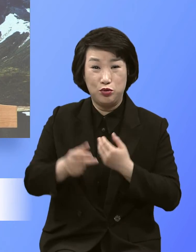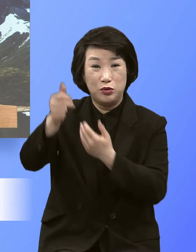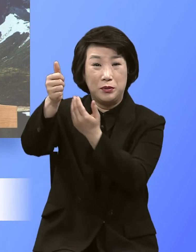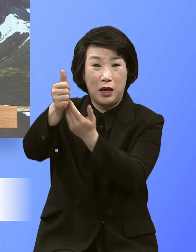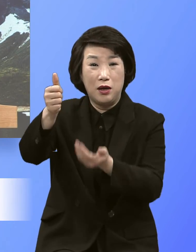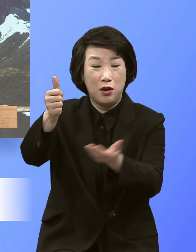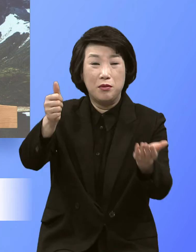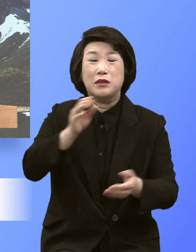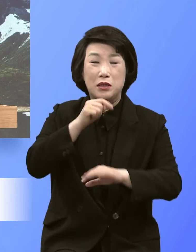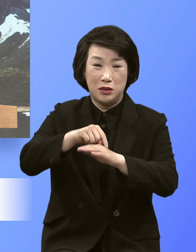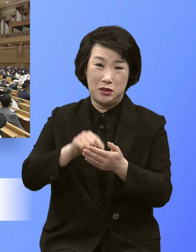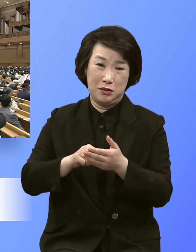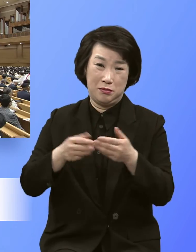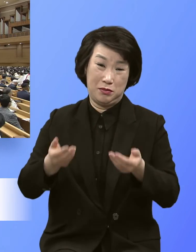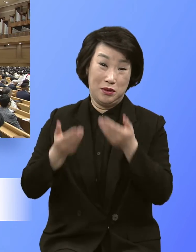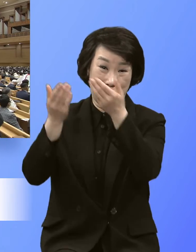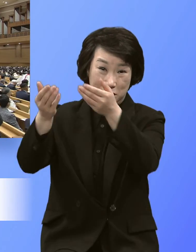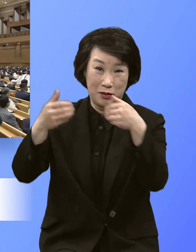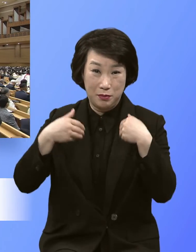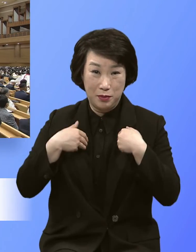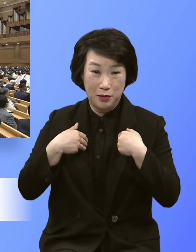앞에 진실하자 이 말입니다.